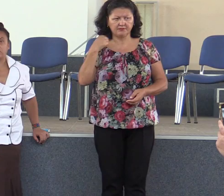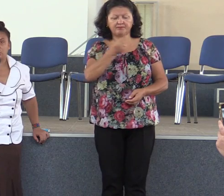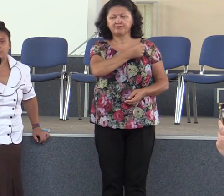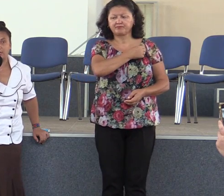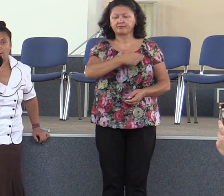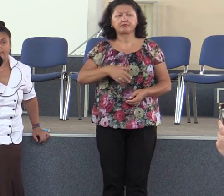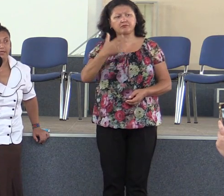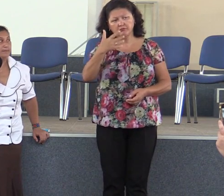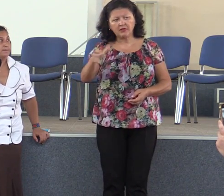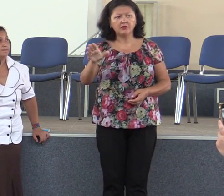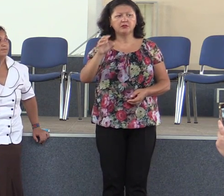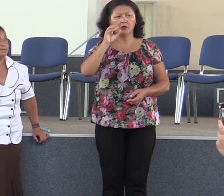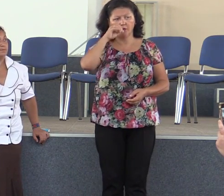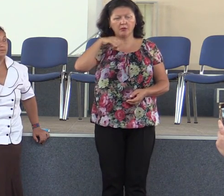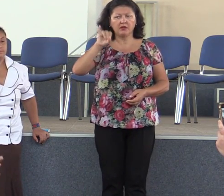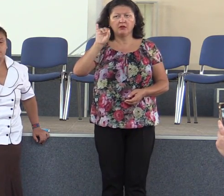de 500 de